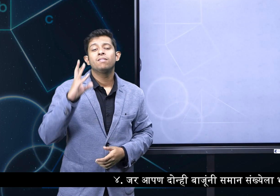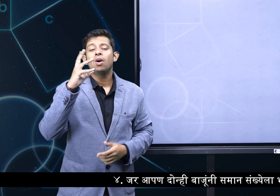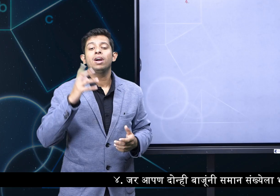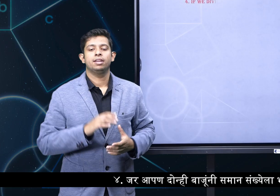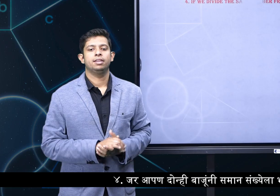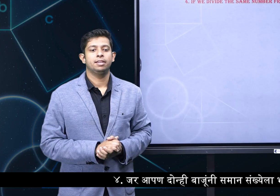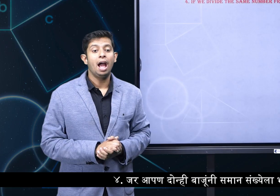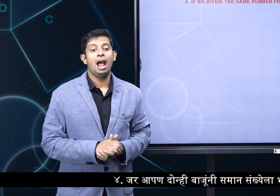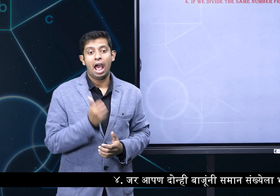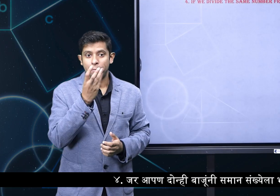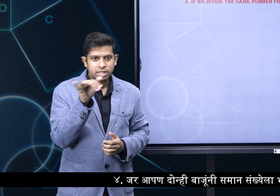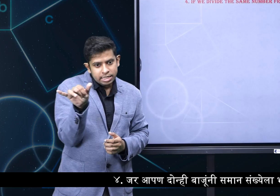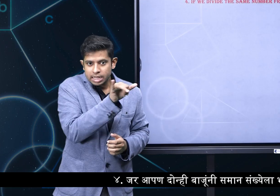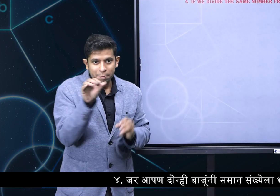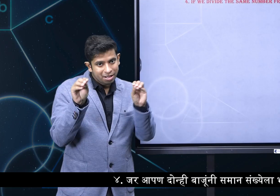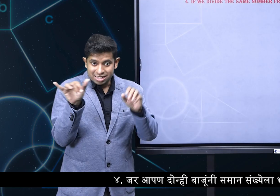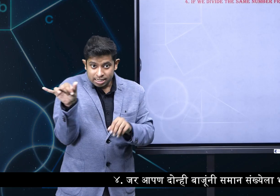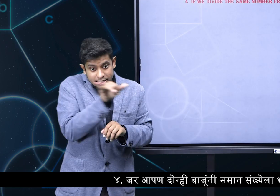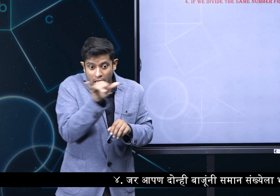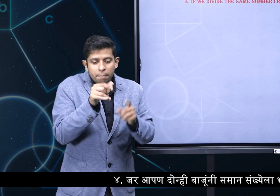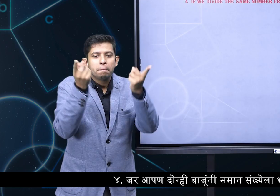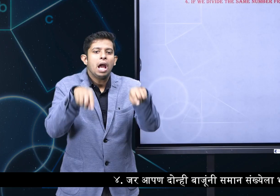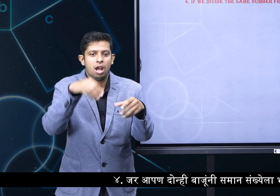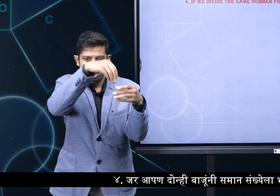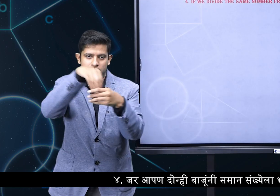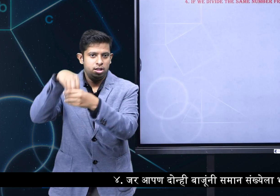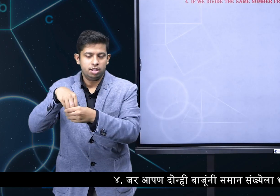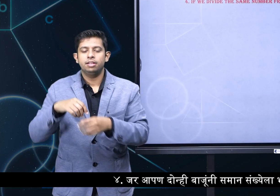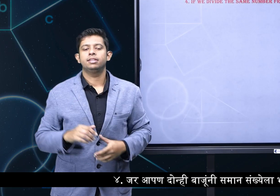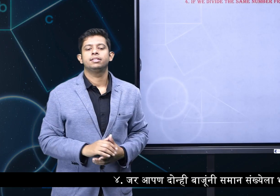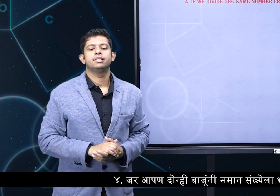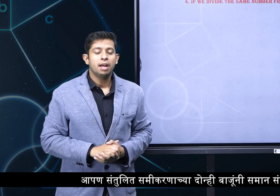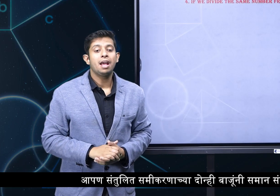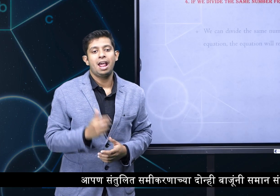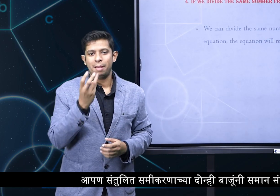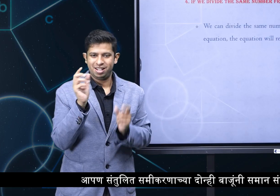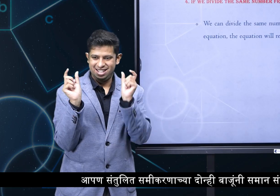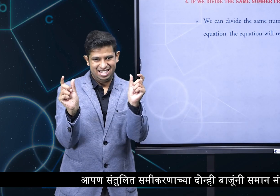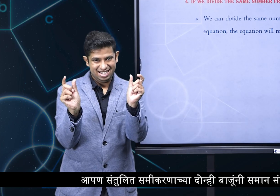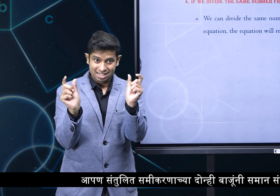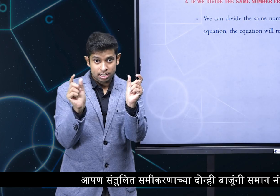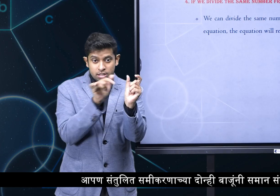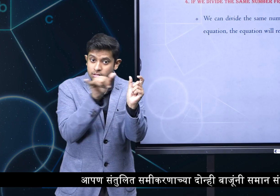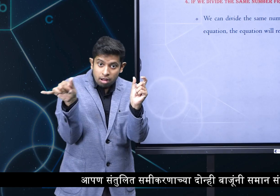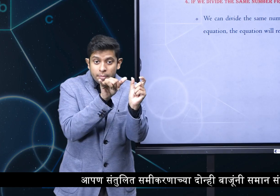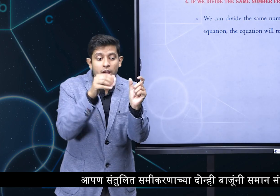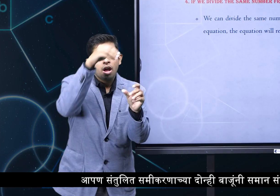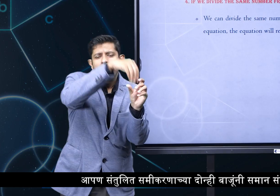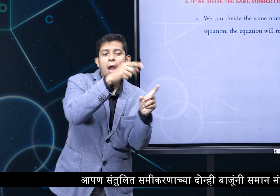चौथा, जर आपण दोन्ही बाजूंना समान संख्येला भागिले तर आपण संतुलित समीकरणाच्या दोन्ही बाजूंना